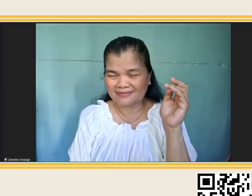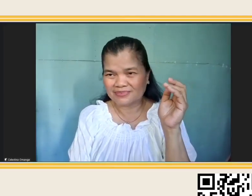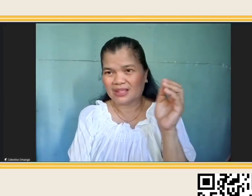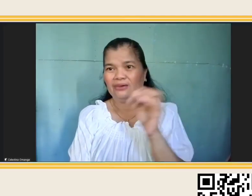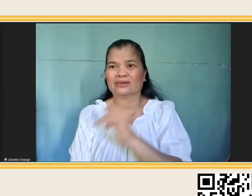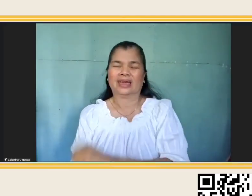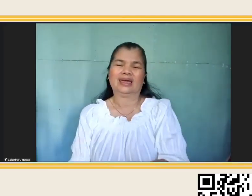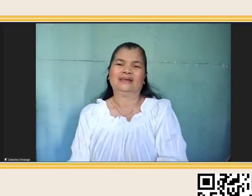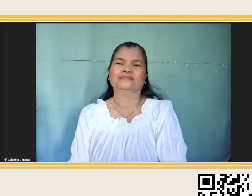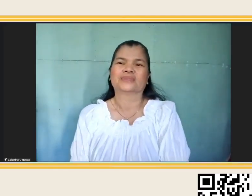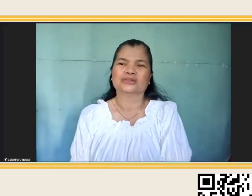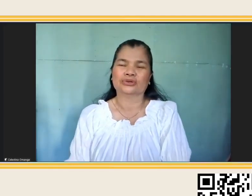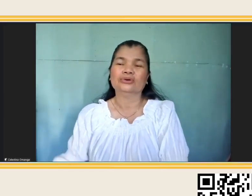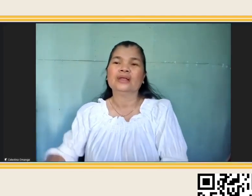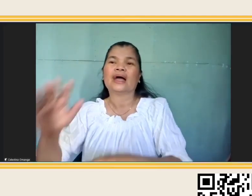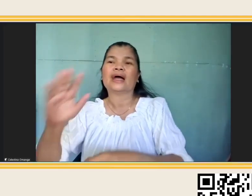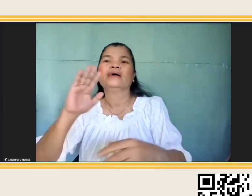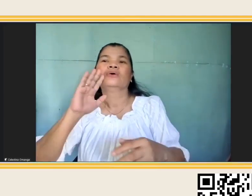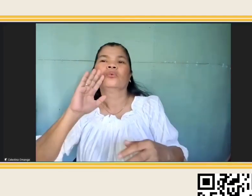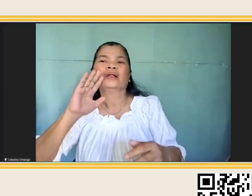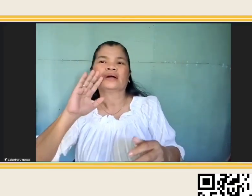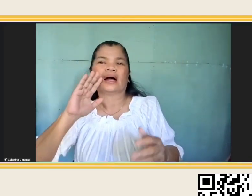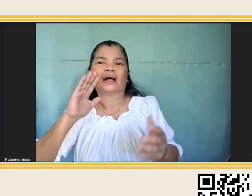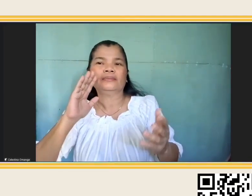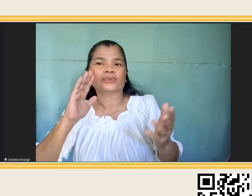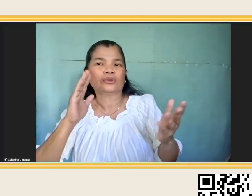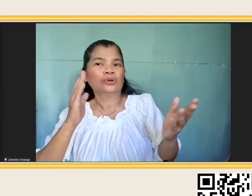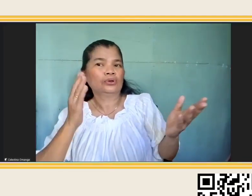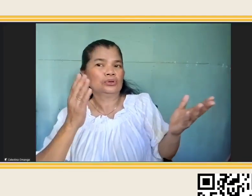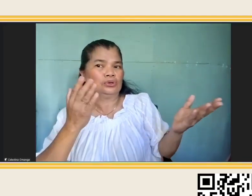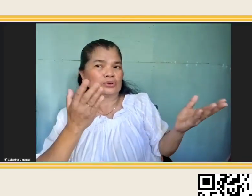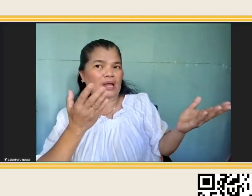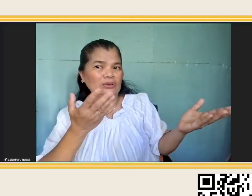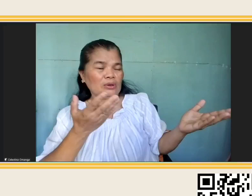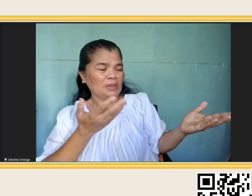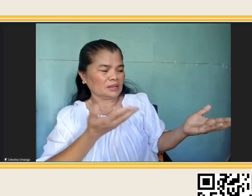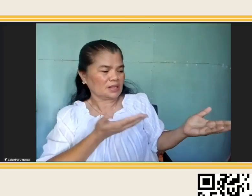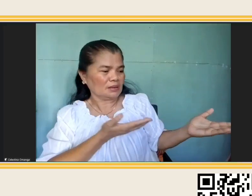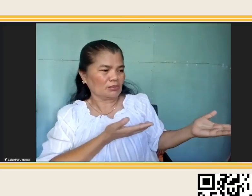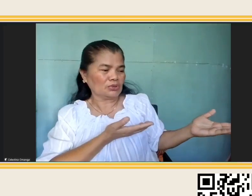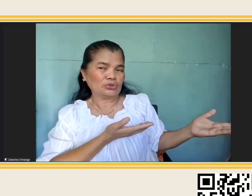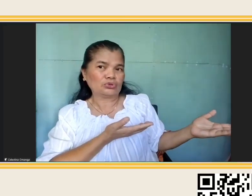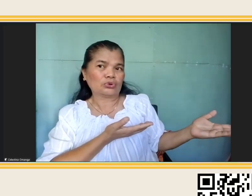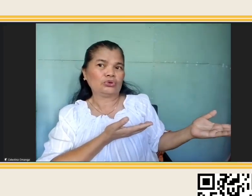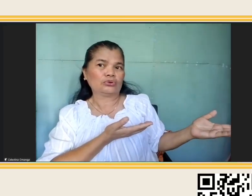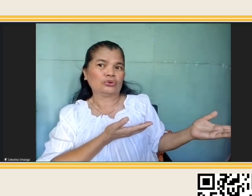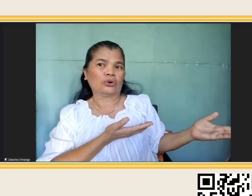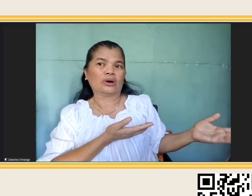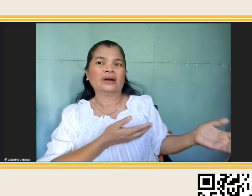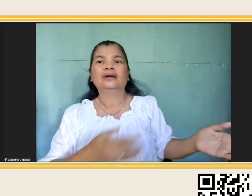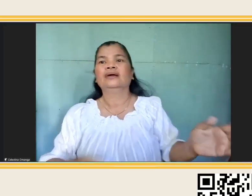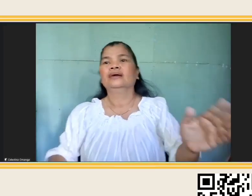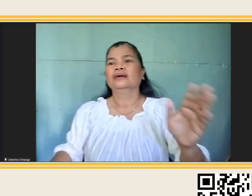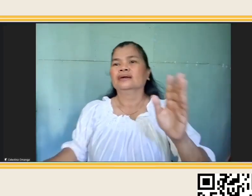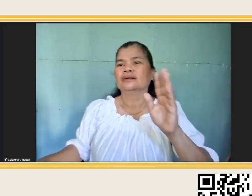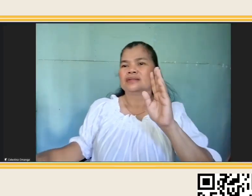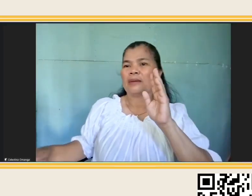hand. Okay. So yun ha. Welcome. Yung non-dominant hand mo, ituturo yung